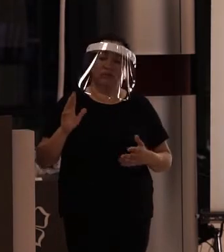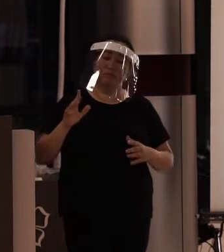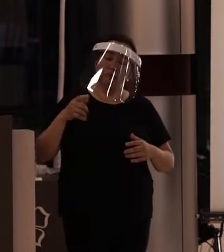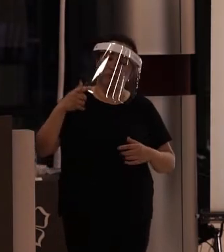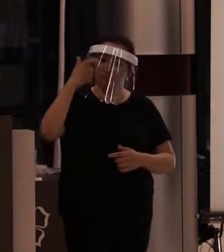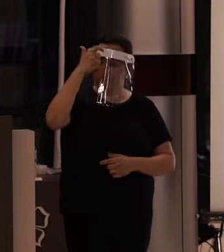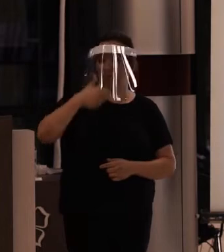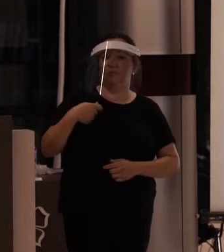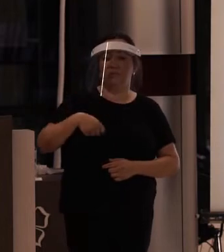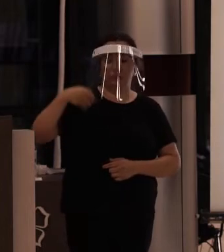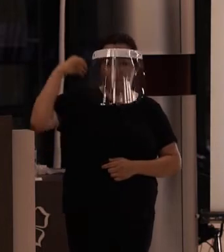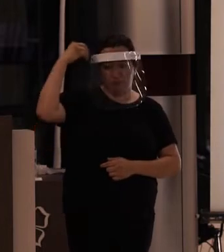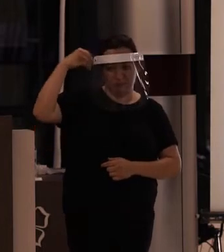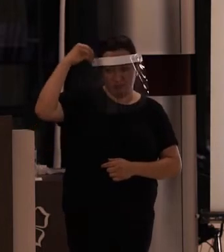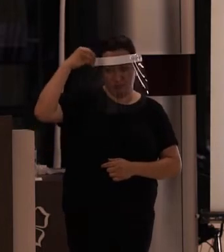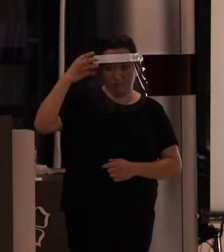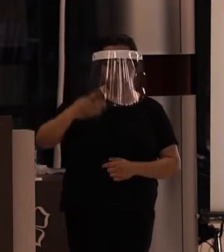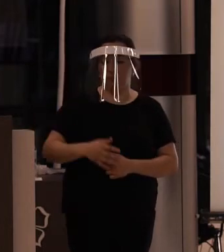experiência. Né?